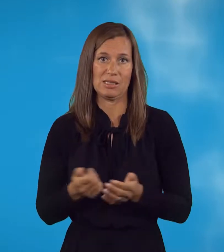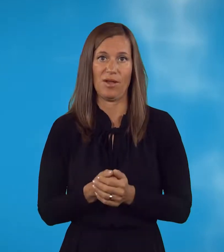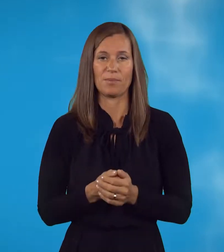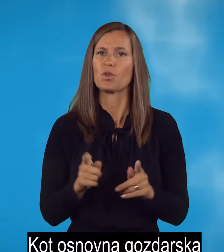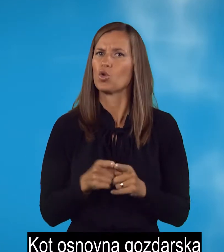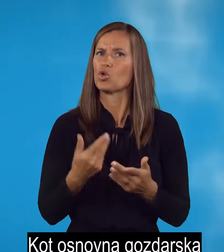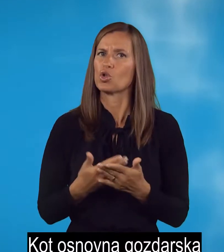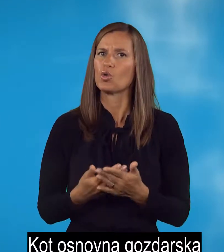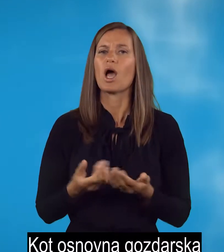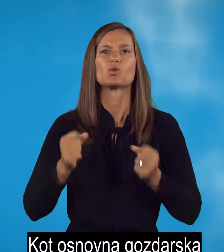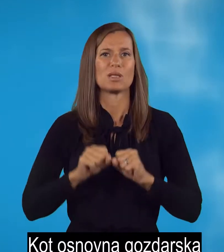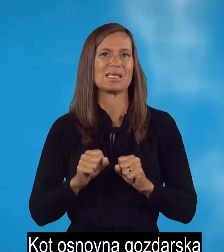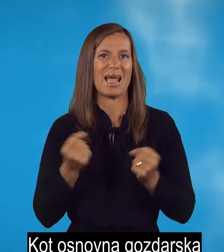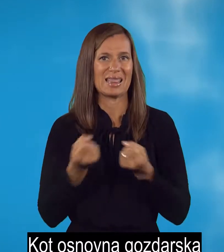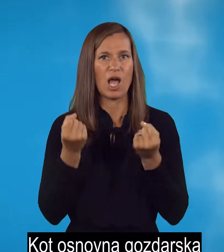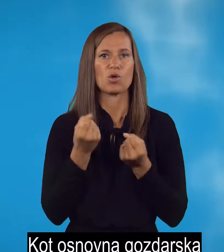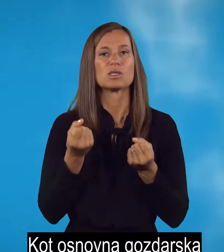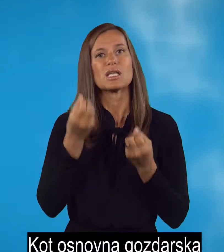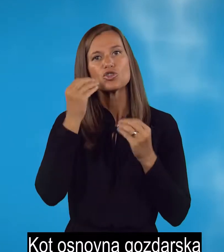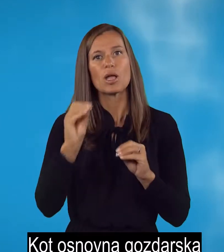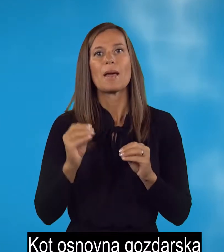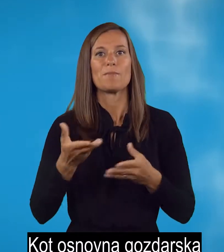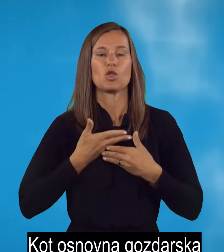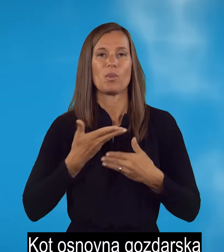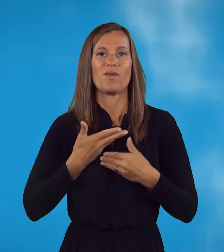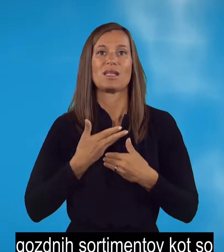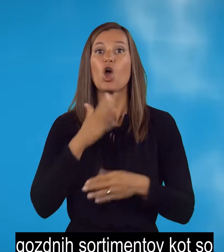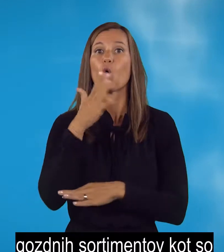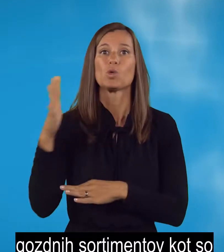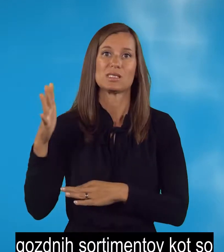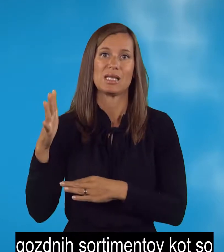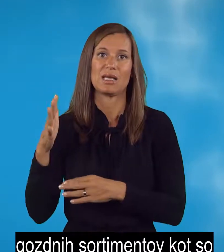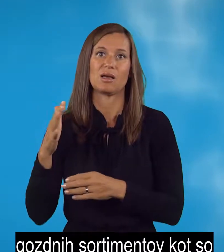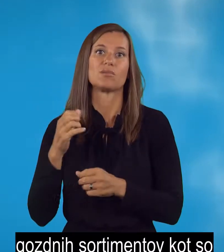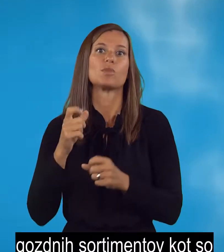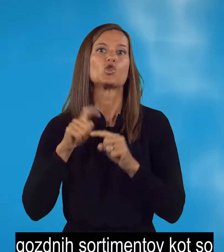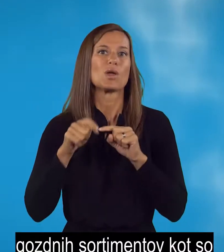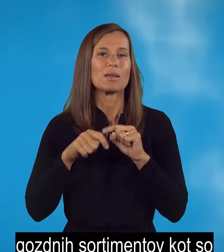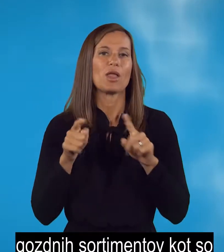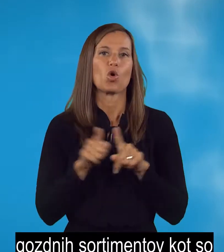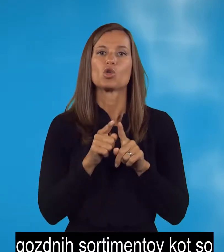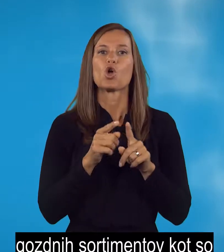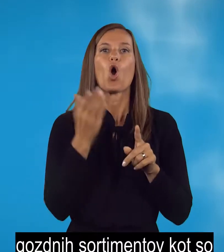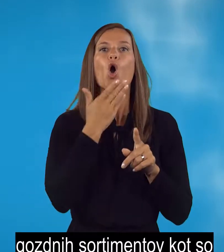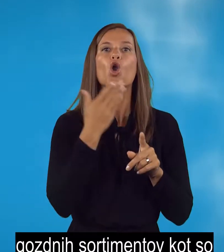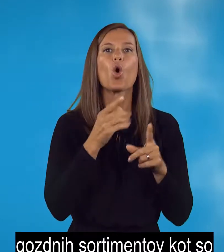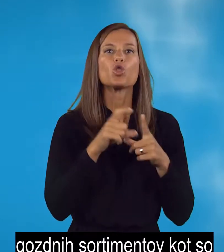Kot osnovna gozdarska dejavnost se šteje pridobivanje gozdnih sortimentov, kot so hlodovina, jamski